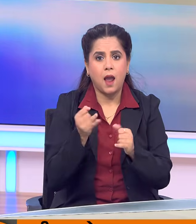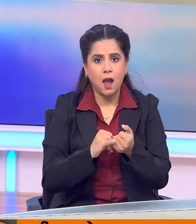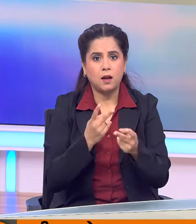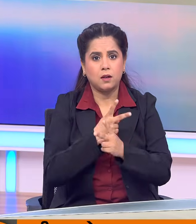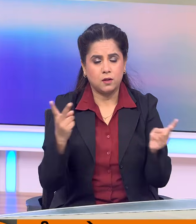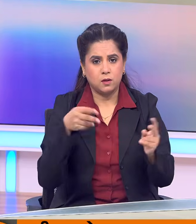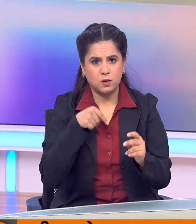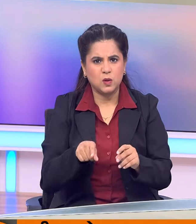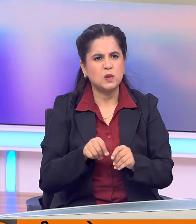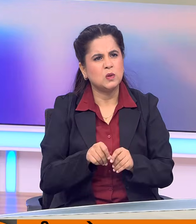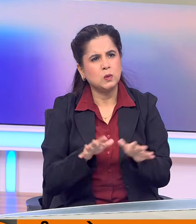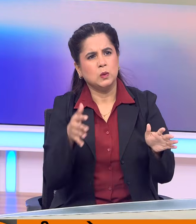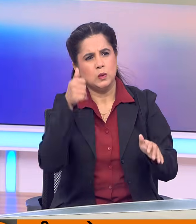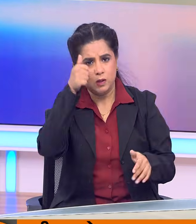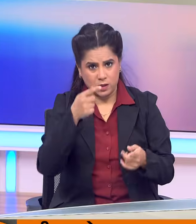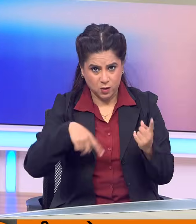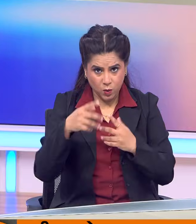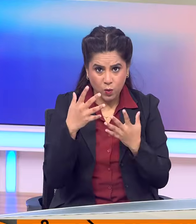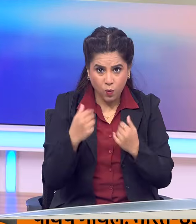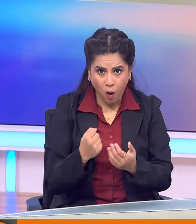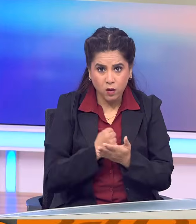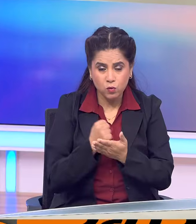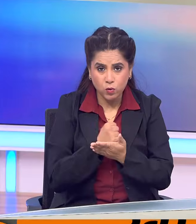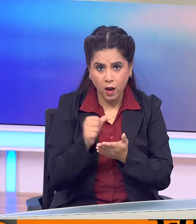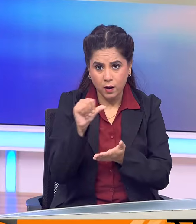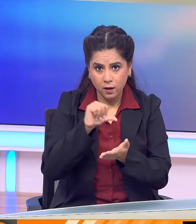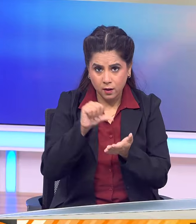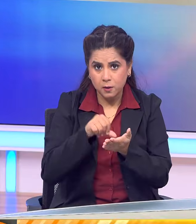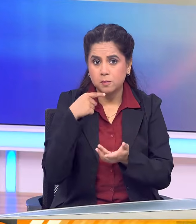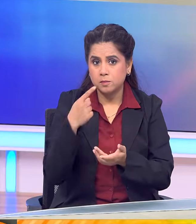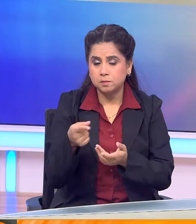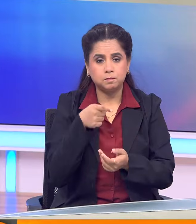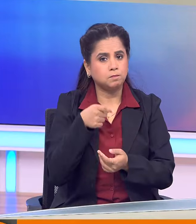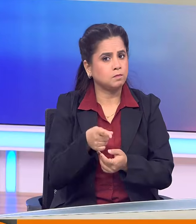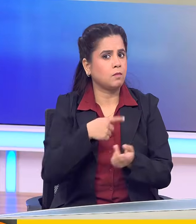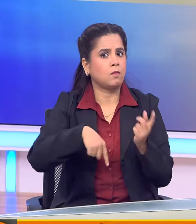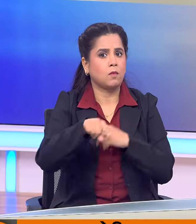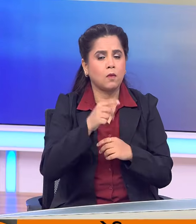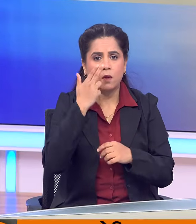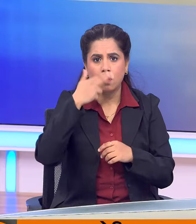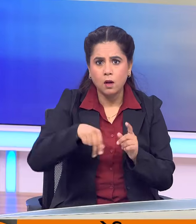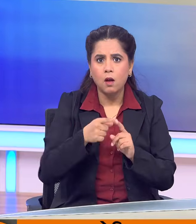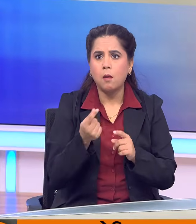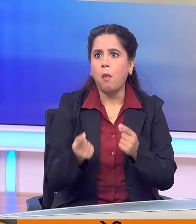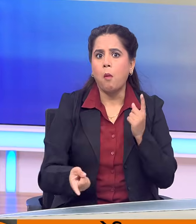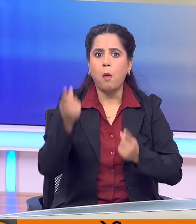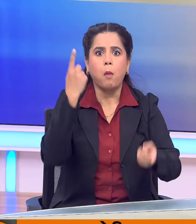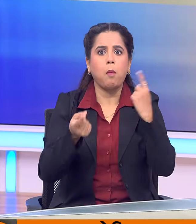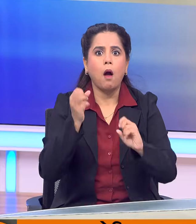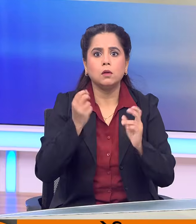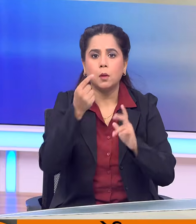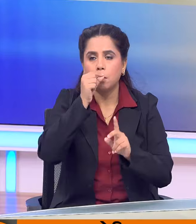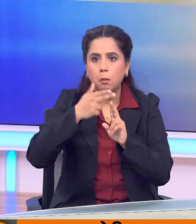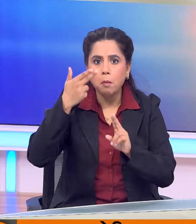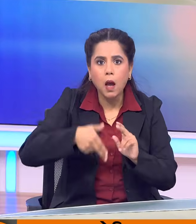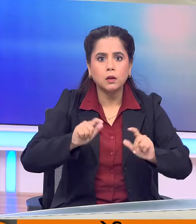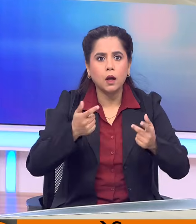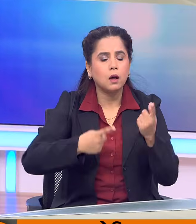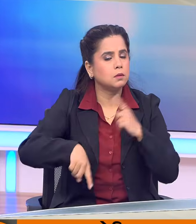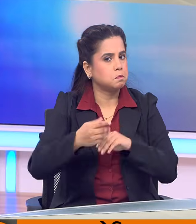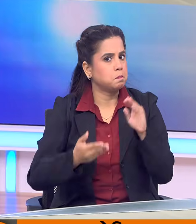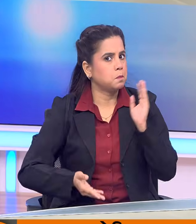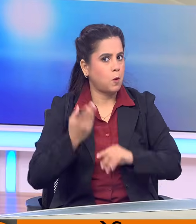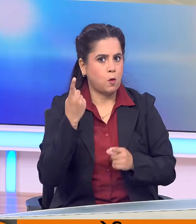को प्रभावित करने की कोशिश कर रहा है, जिसके चलते ऊर्जा कीमतों में उछाल देखने को मिला है।